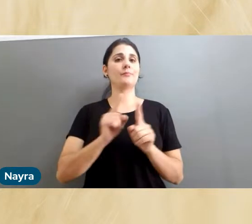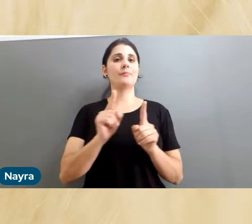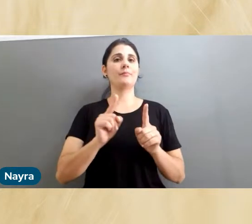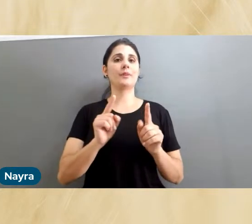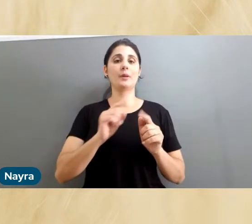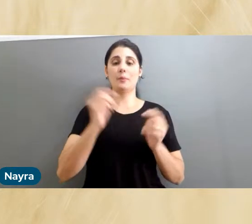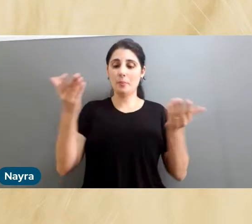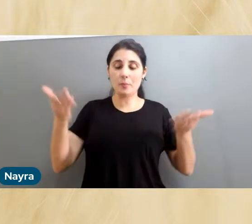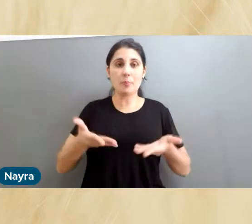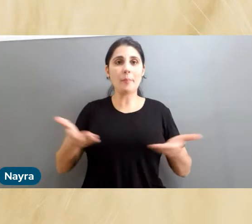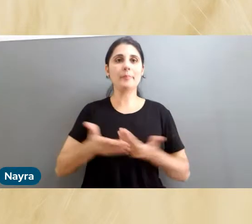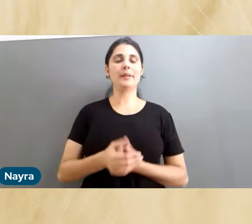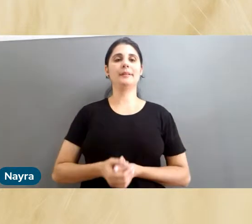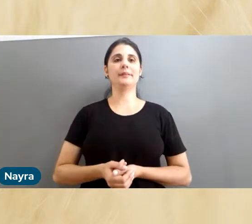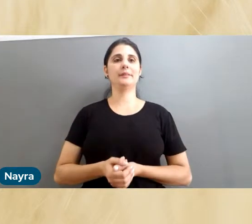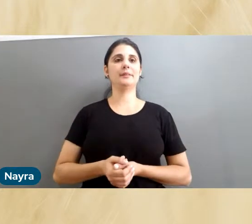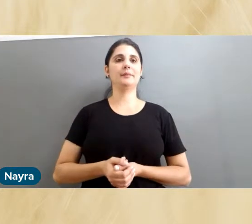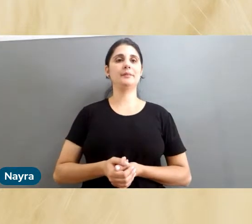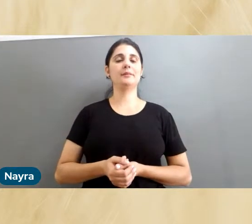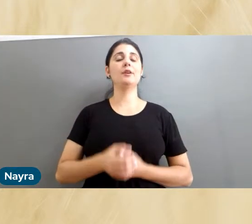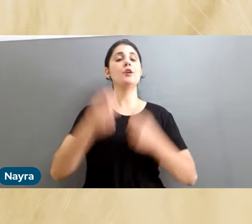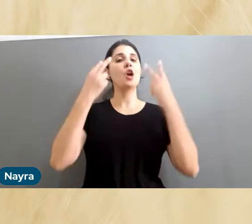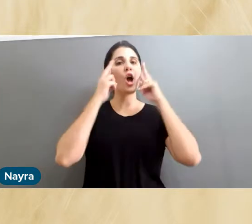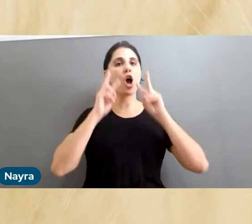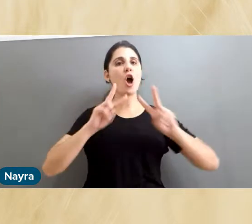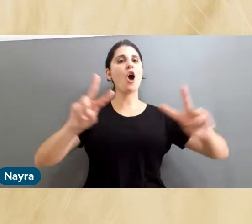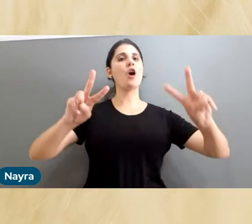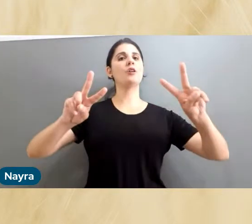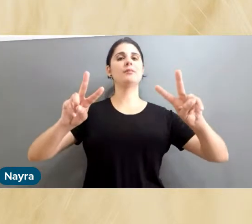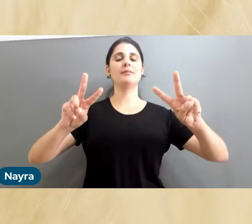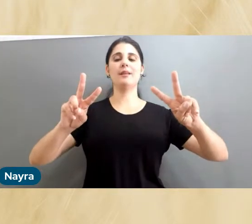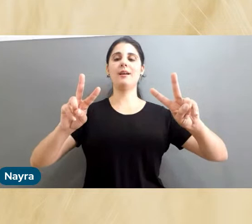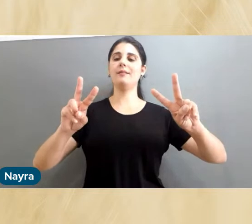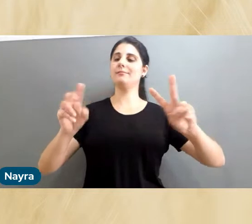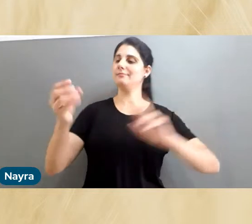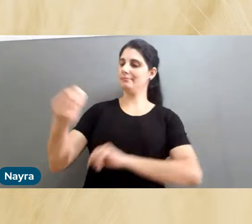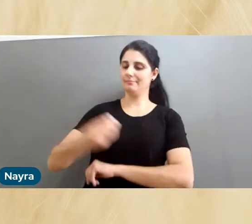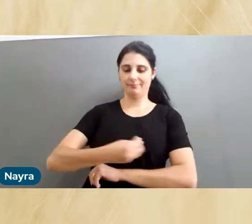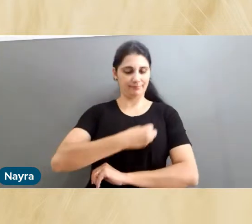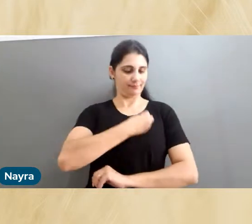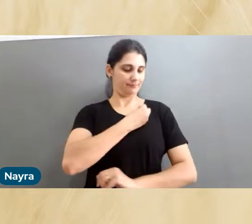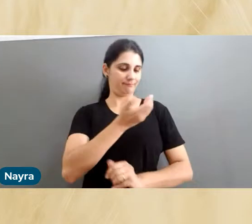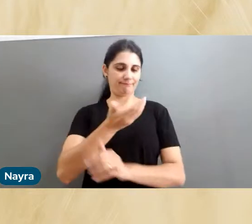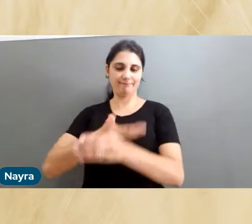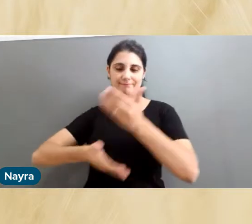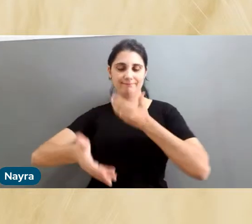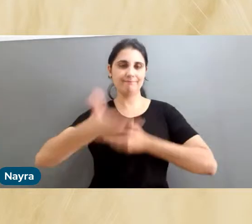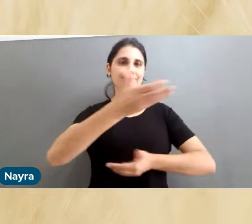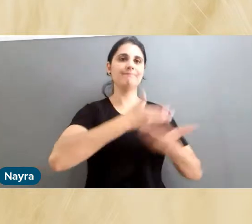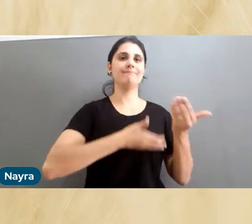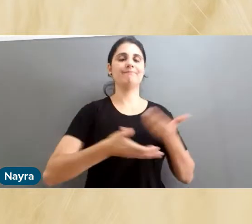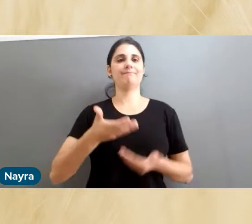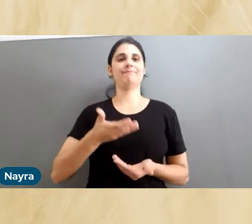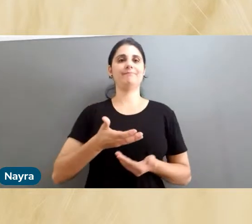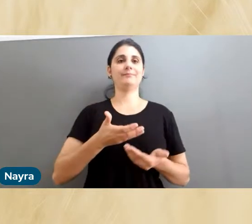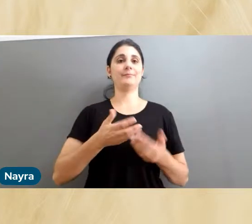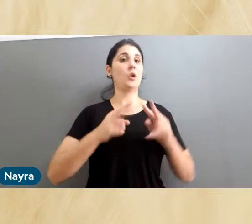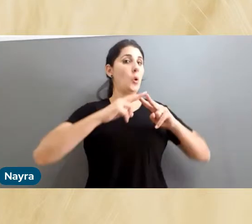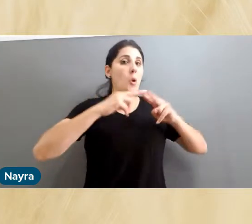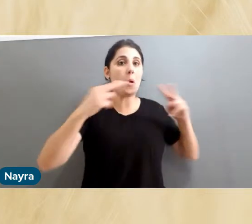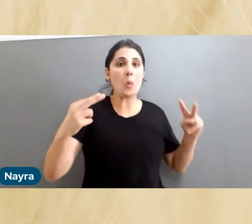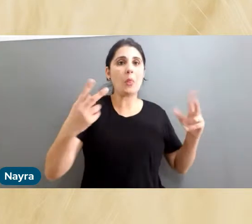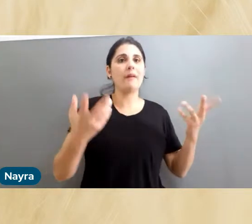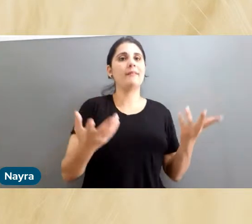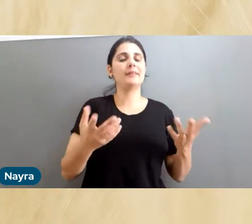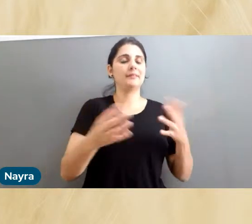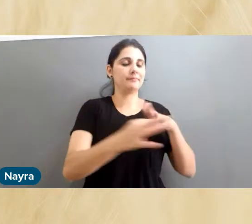presente. É para que nós olhemos para as pessoas que estão à nossa volta, no convívio físico, online, nas redes